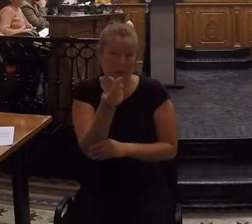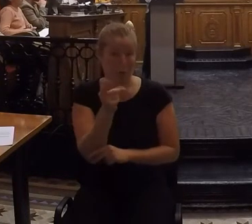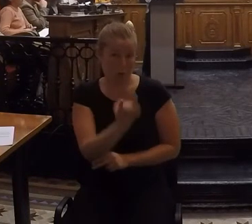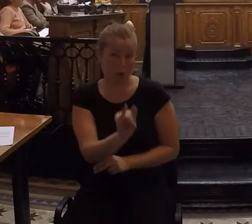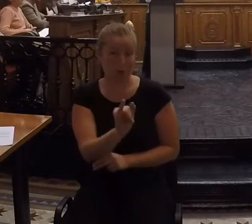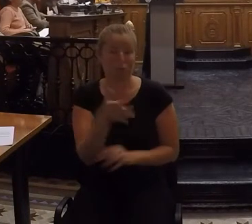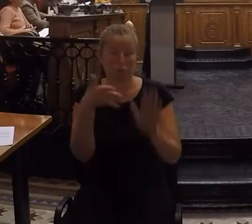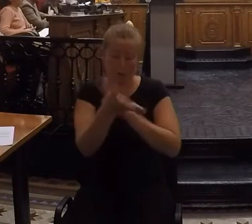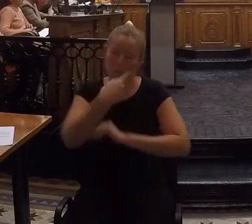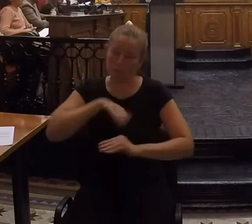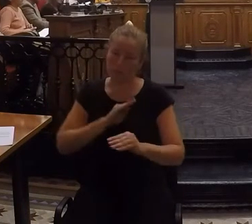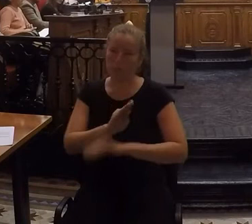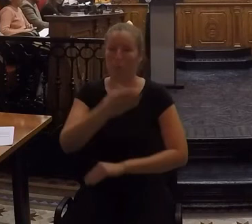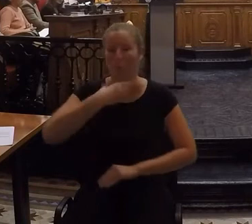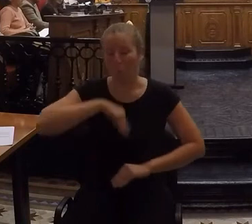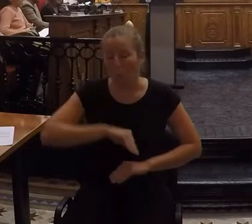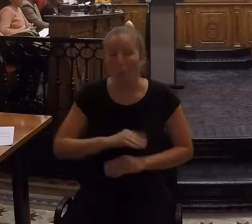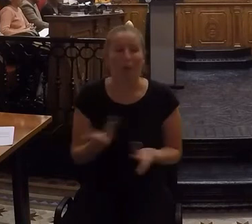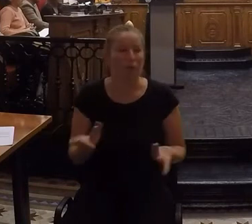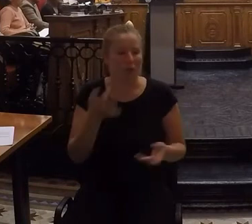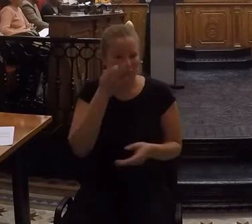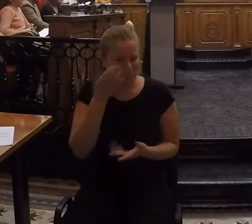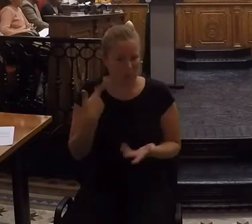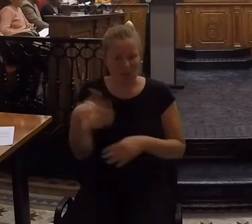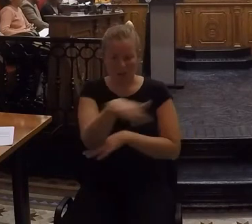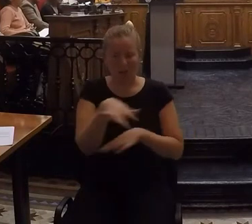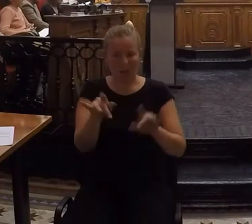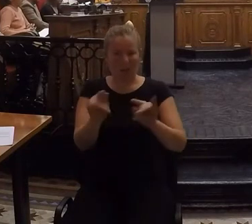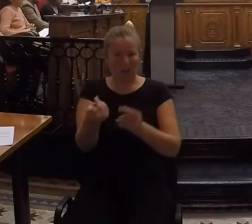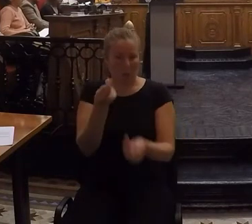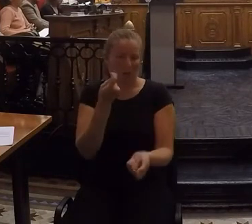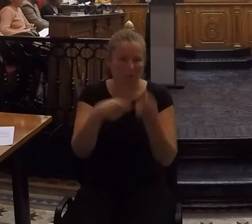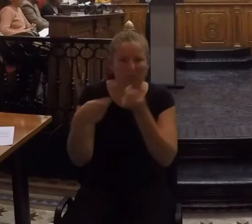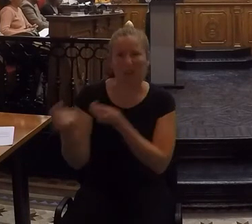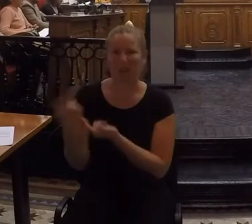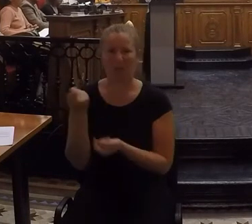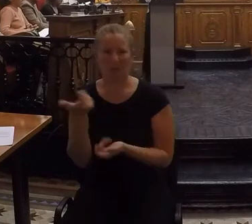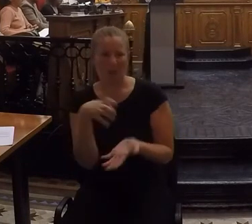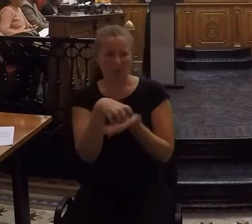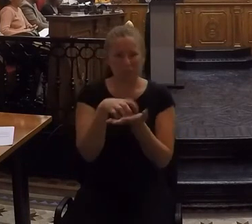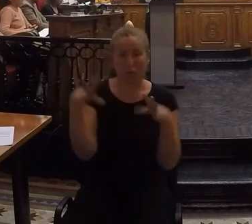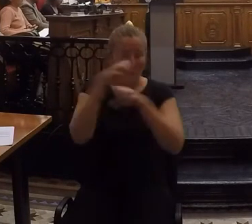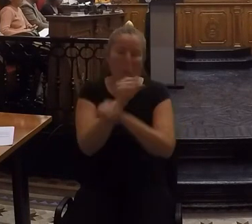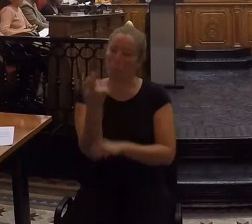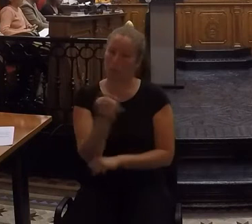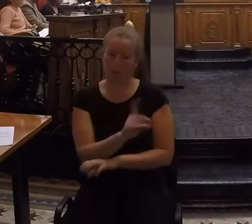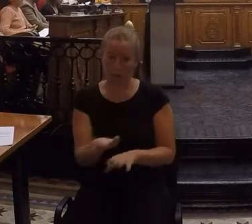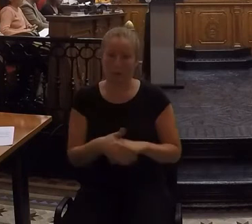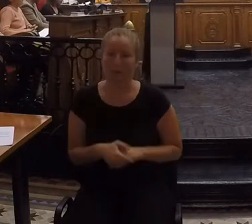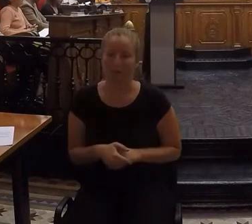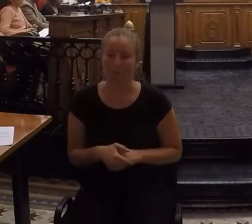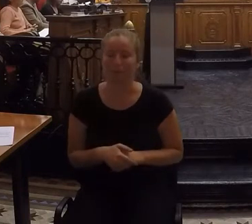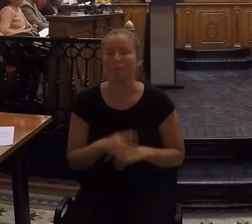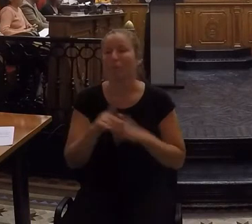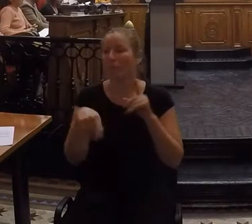de la incierta venta de solares municipales. Otras alegaciones, si se refieren a partidas concretas o a la ausencia de